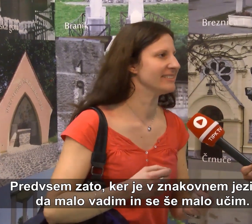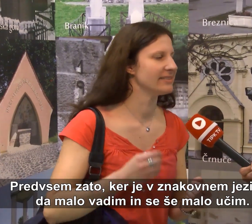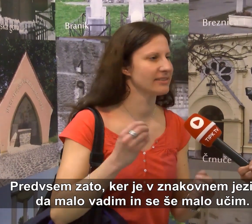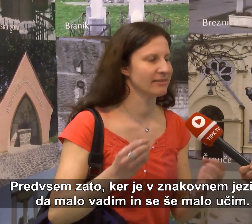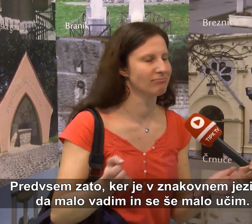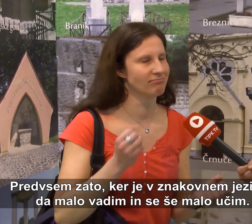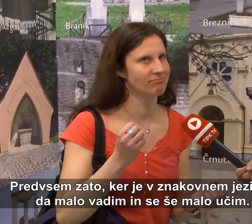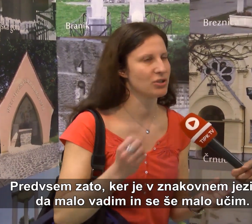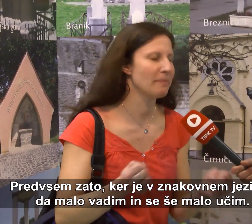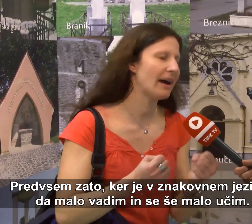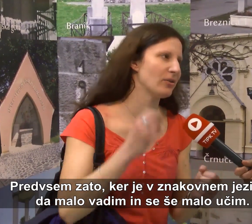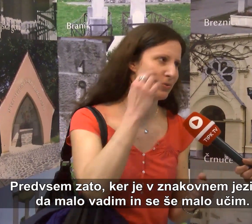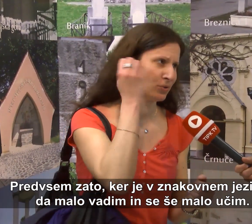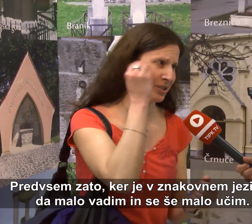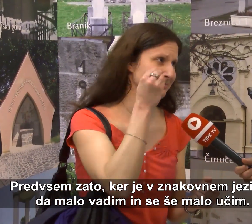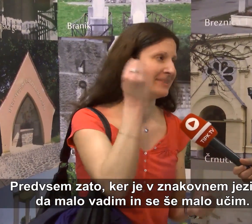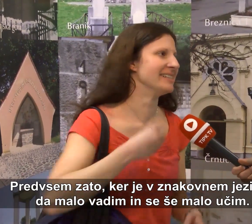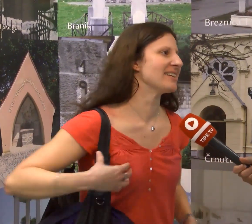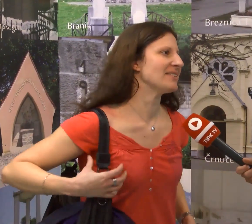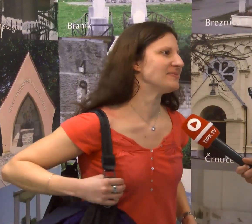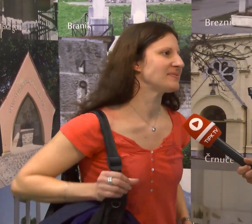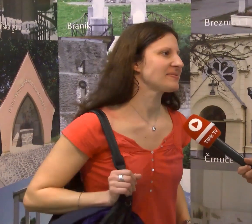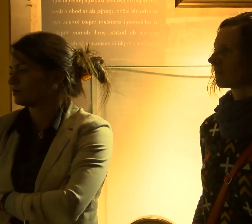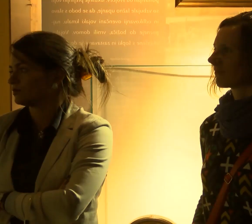in se še malo učim.